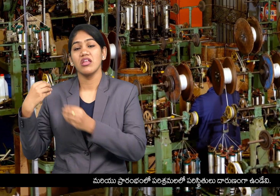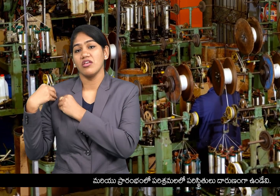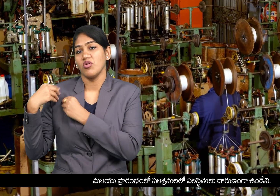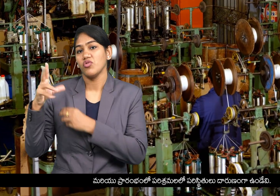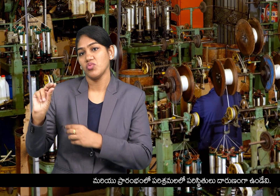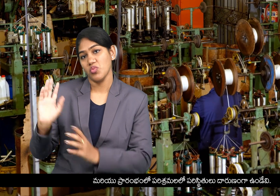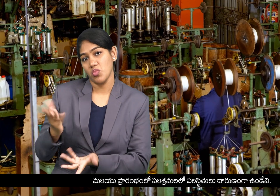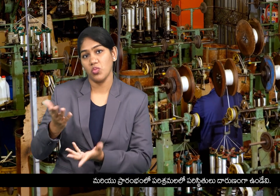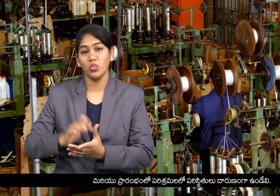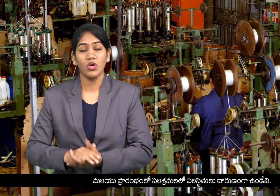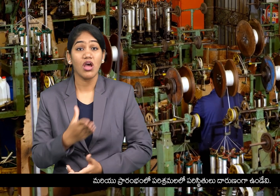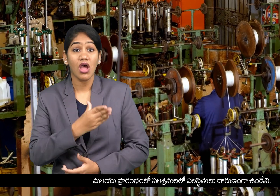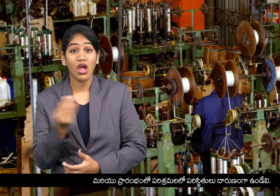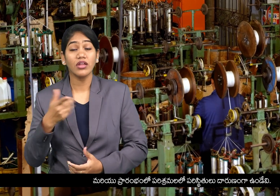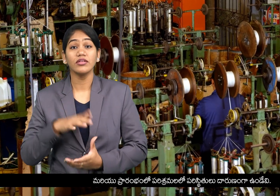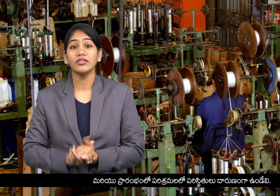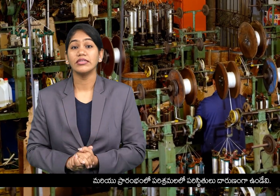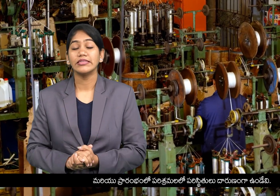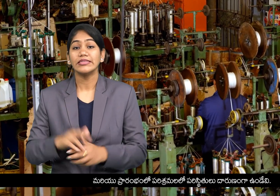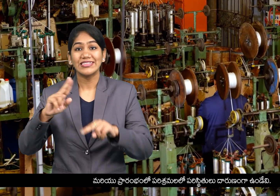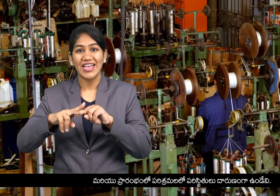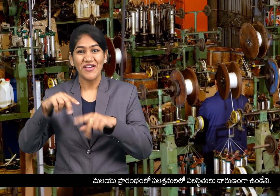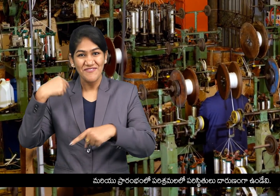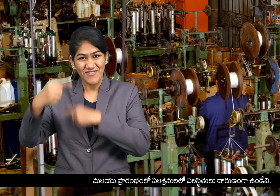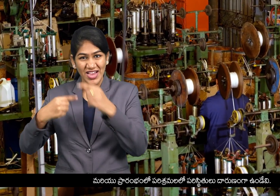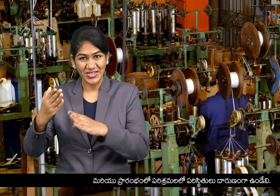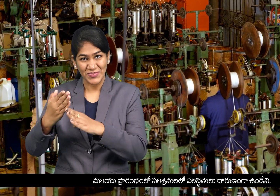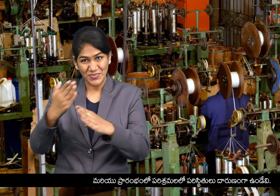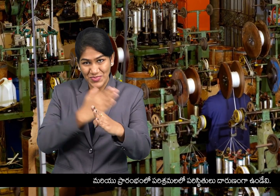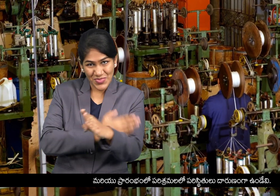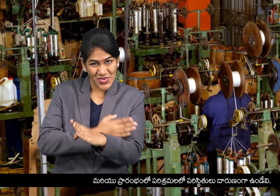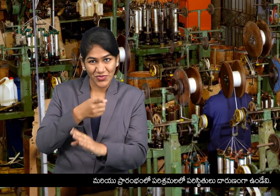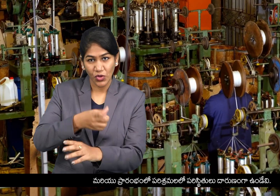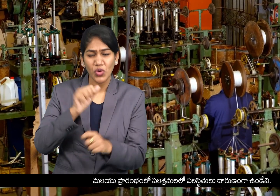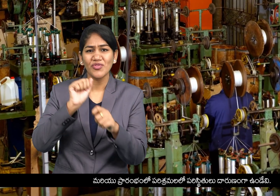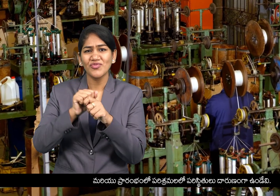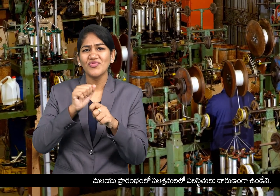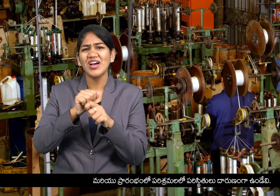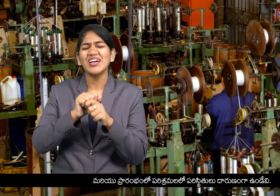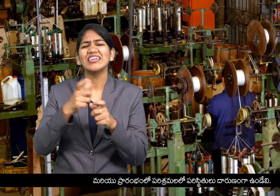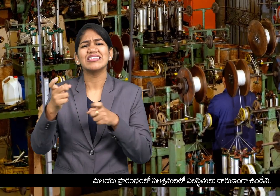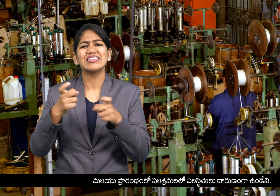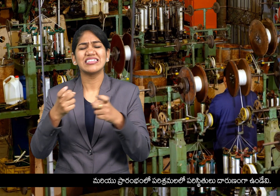మరియు ప్రారంభంలో పరిశ్రమలలో పరిస్థితులు దారుణంగా ఉండేవి.